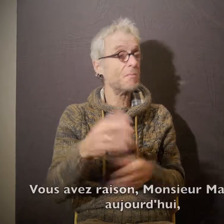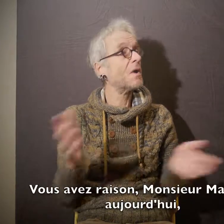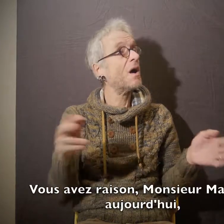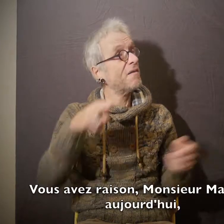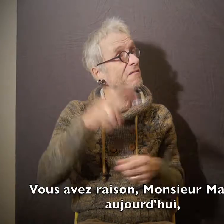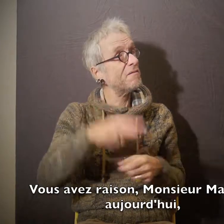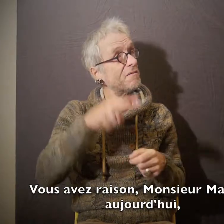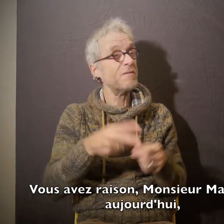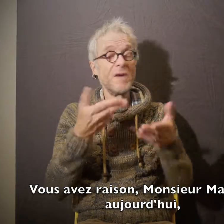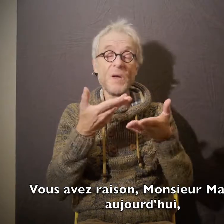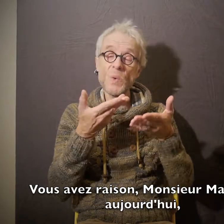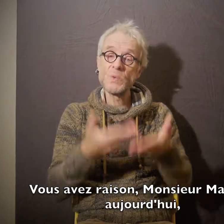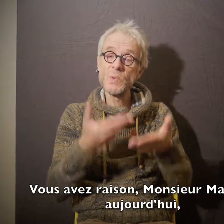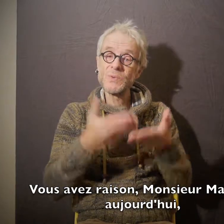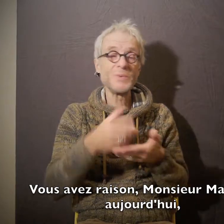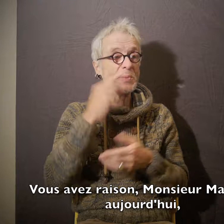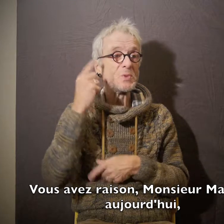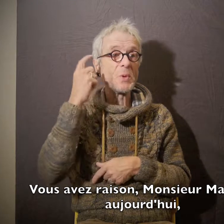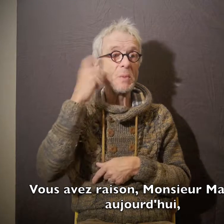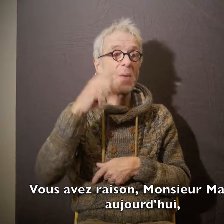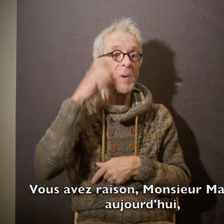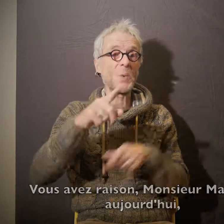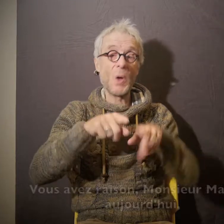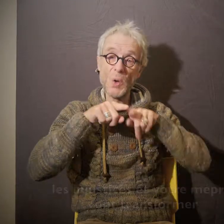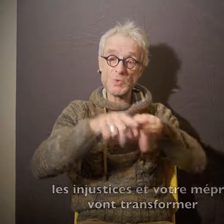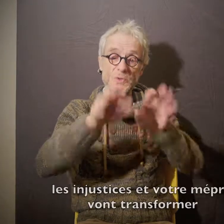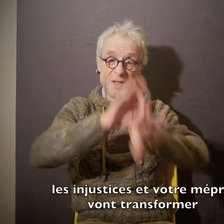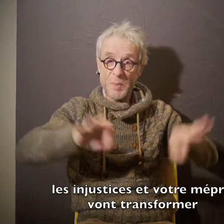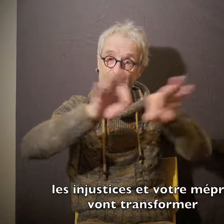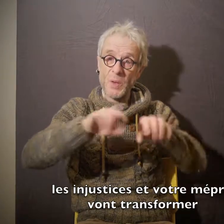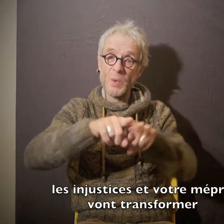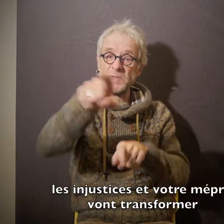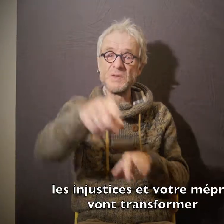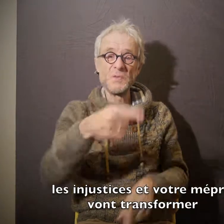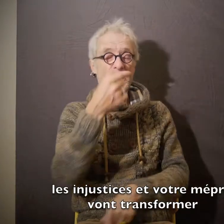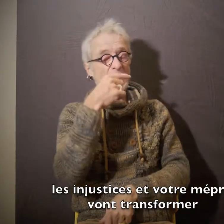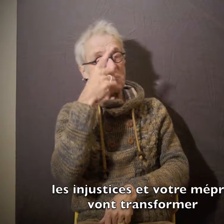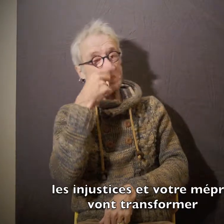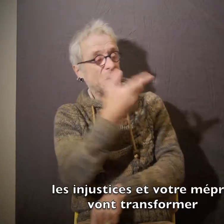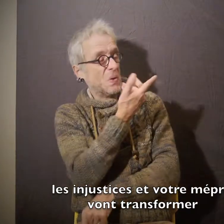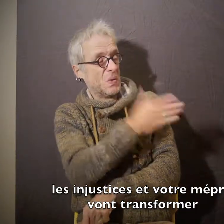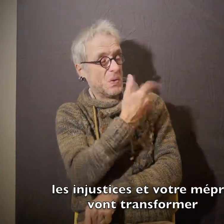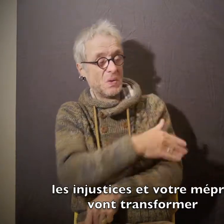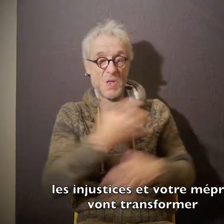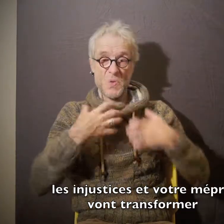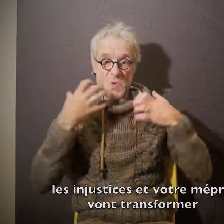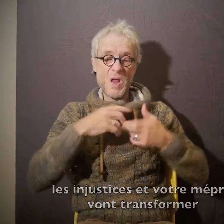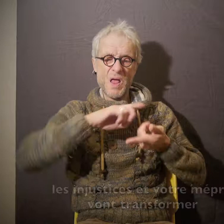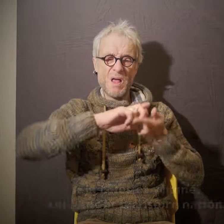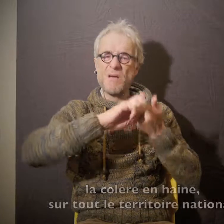Vous avez raison, monsieur Macron. Aujourd'hui, les injustices et votre mépris vont transformer la colère en haine sur tout